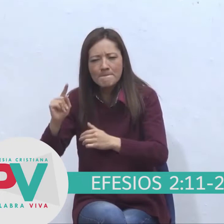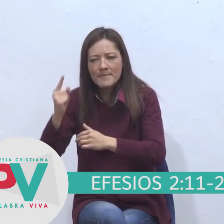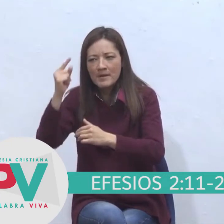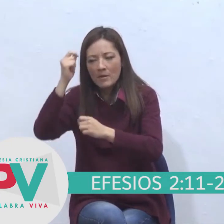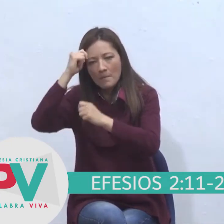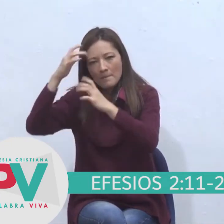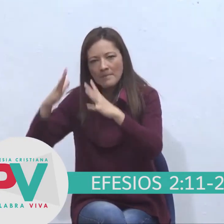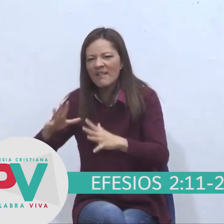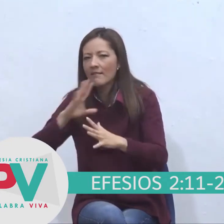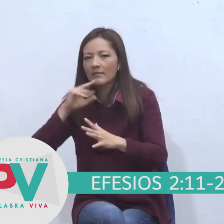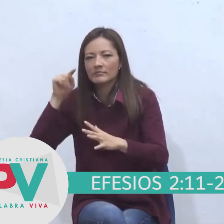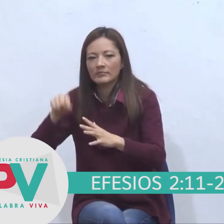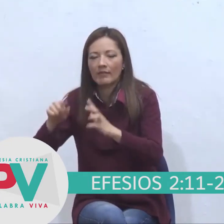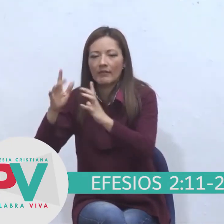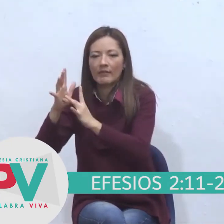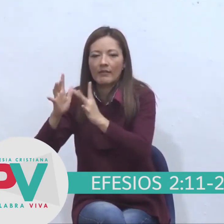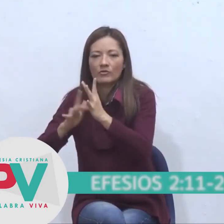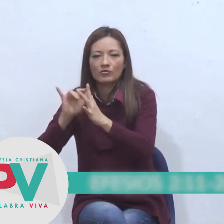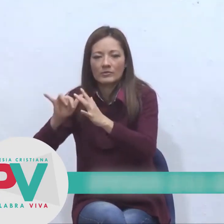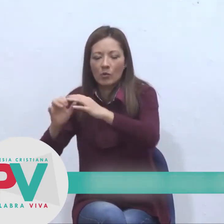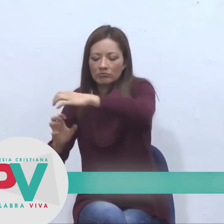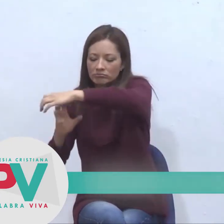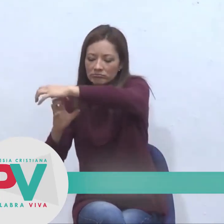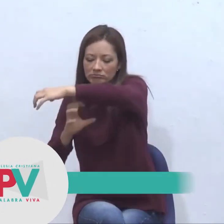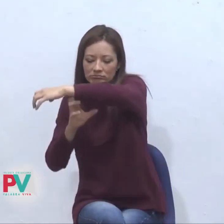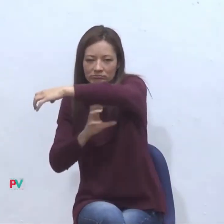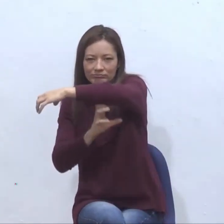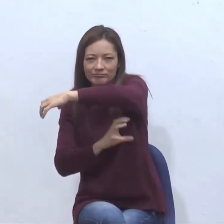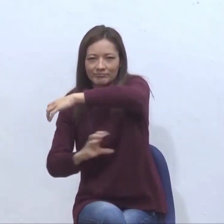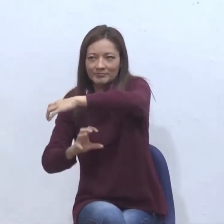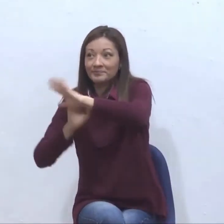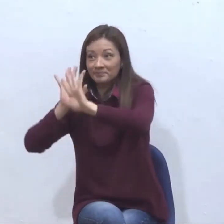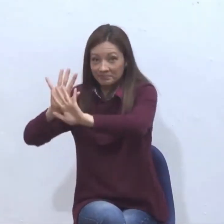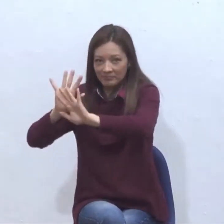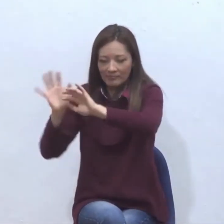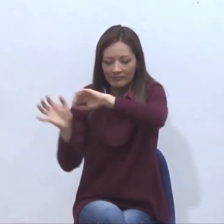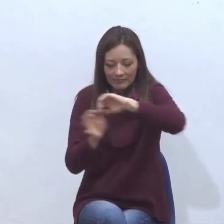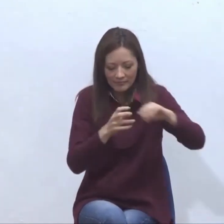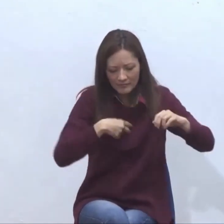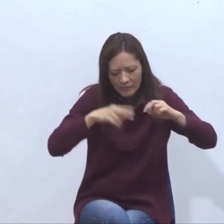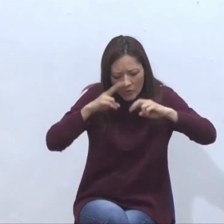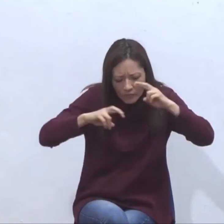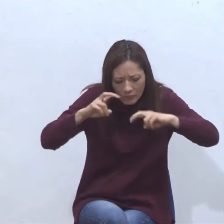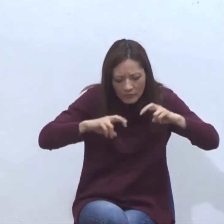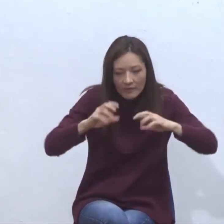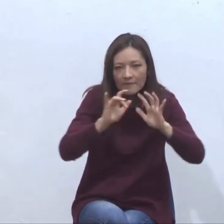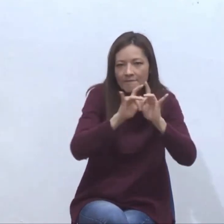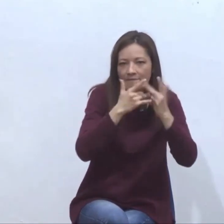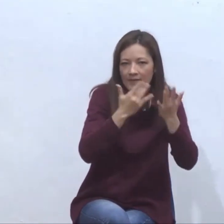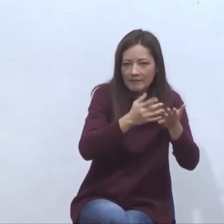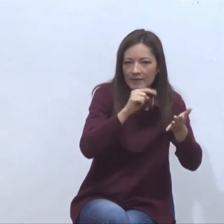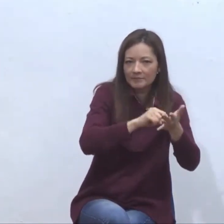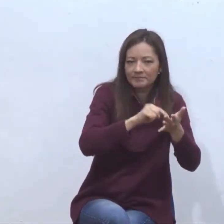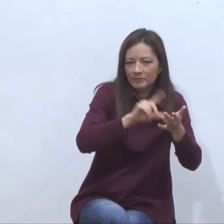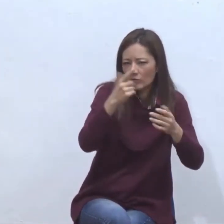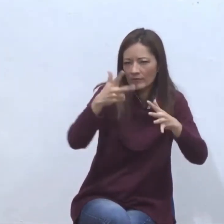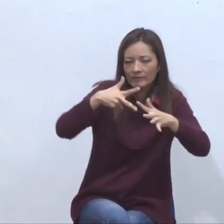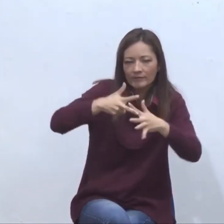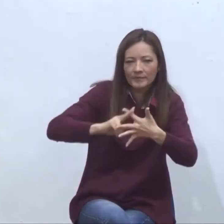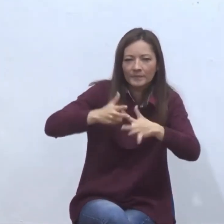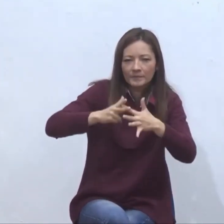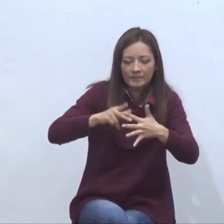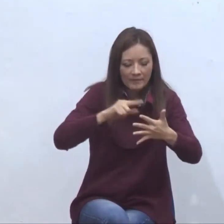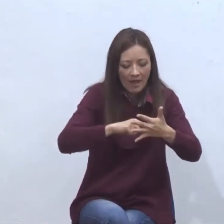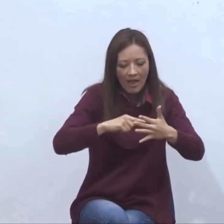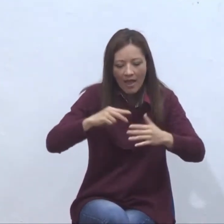del ángulo Jesucristo mismo. Y yo busqué en la columna y dice, edificados sobre el